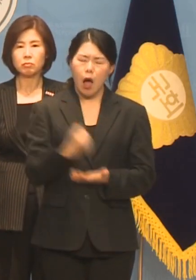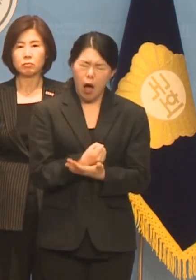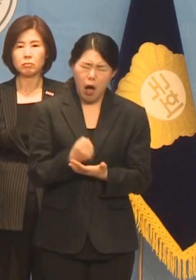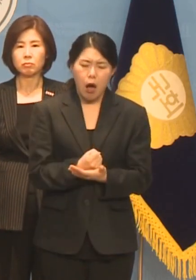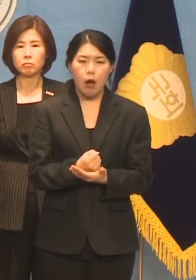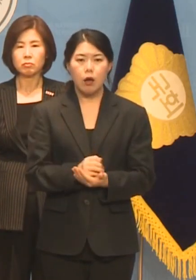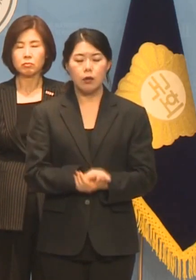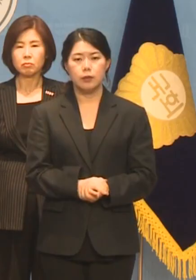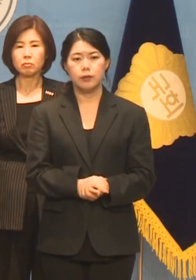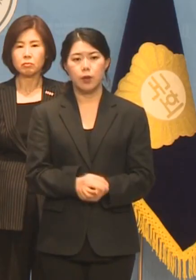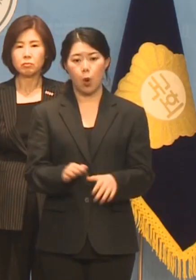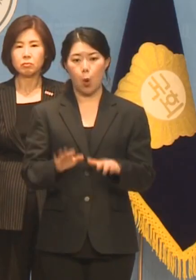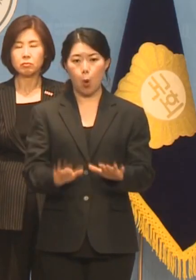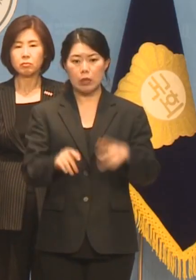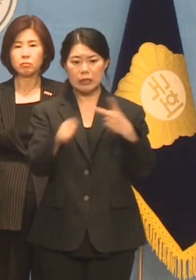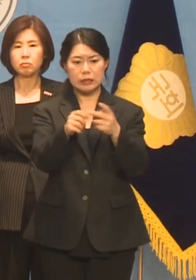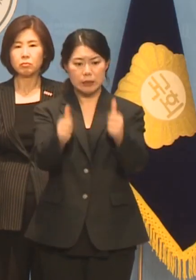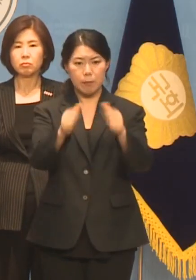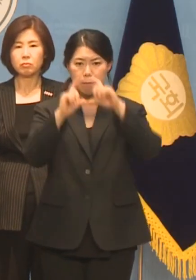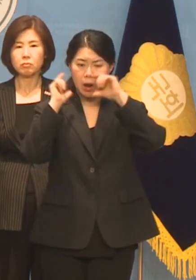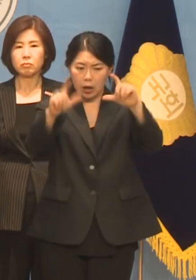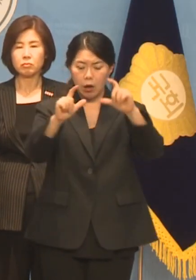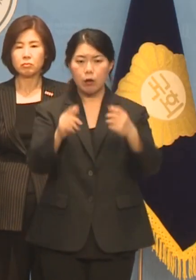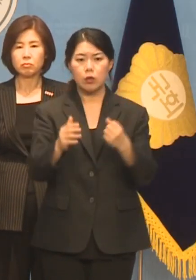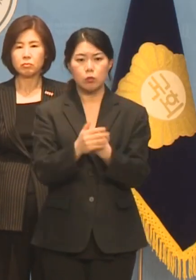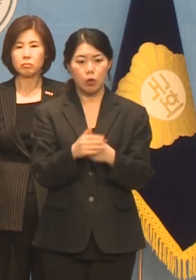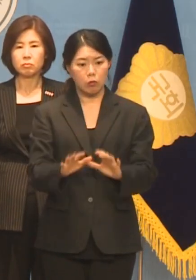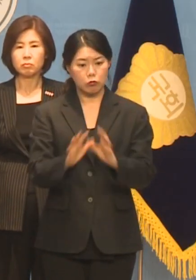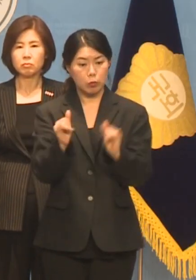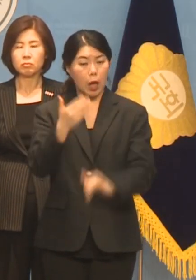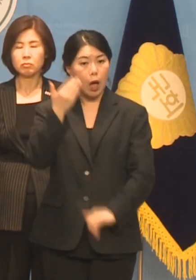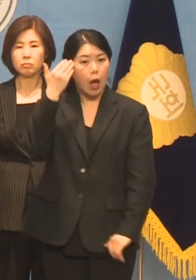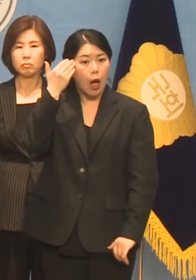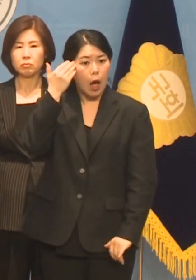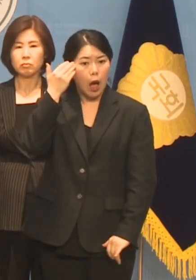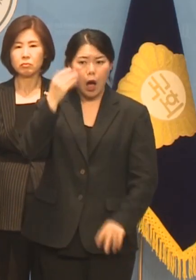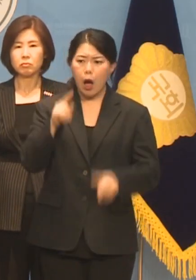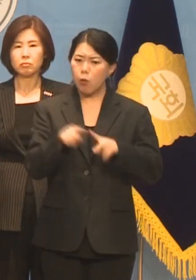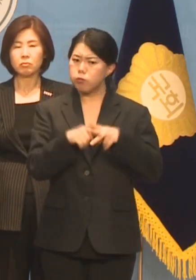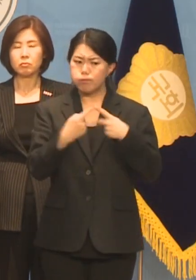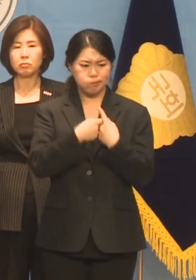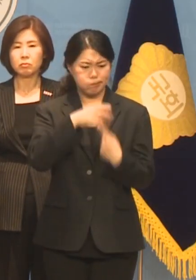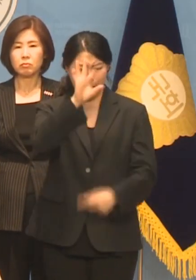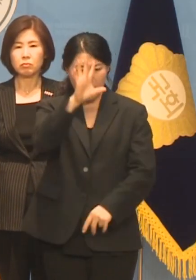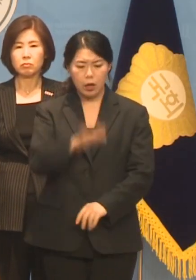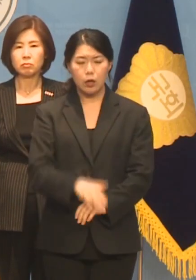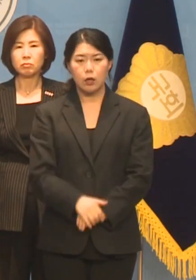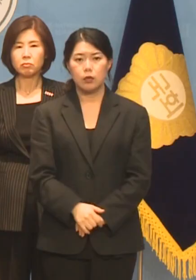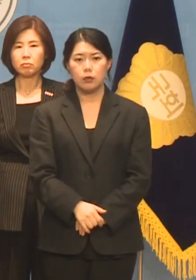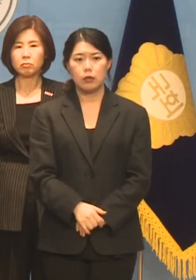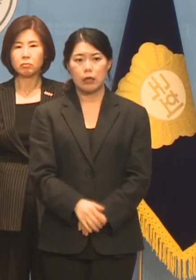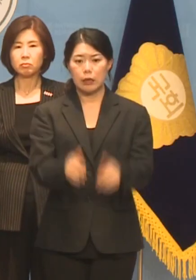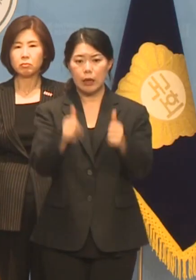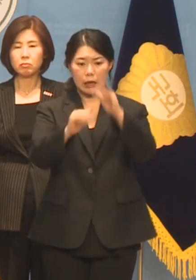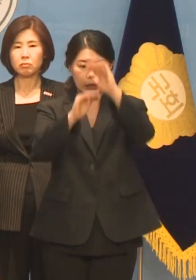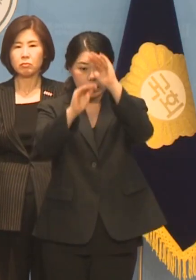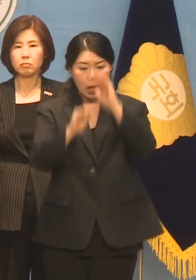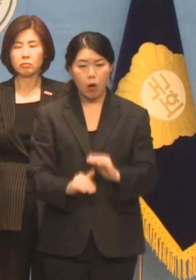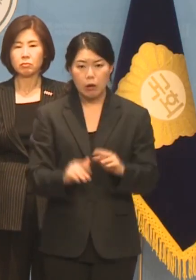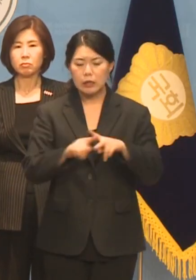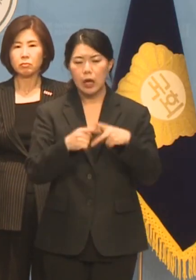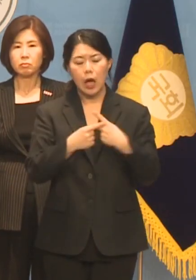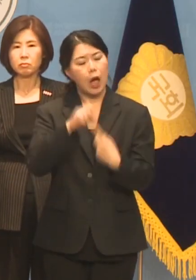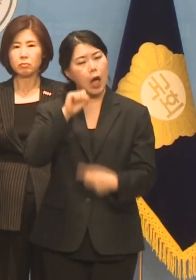일입니다. 오늘의 2심 판결은 상식 있는 국민이라면 이해하기 어려운 결정입니다. 판결문 내용이